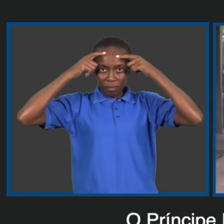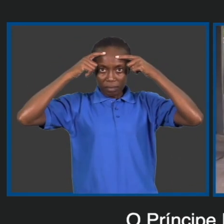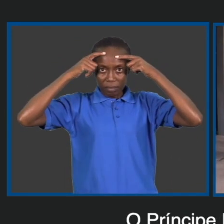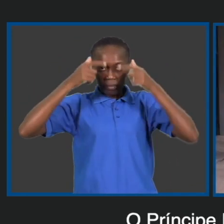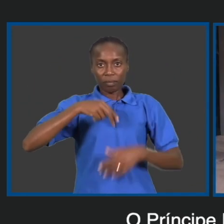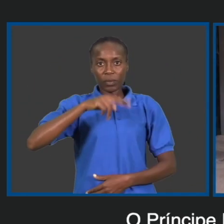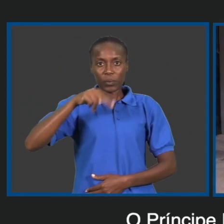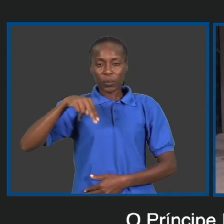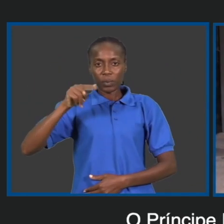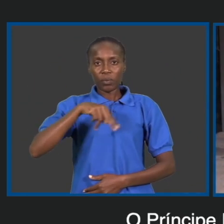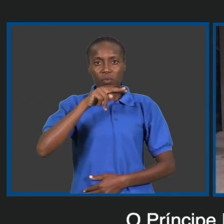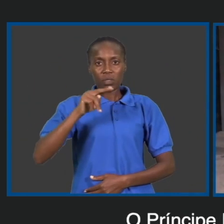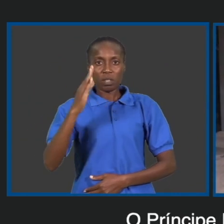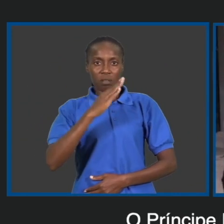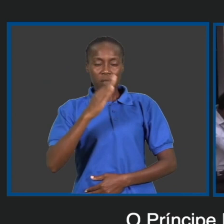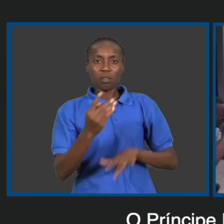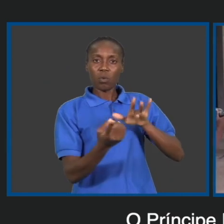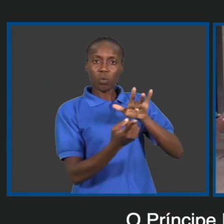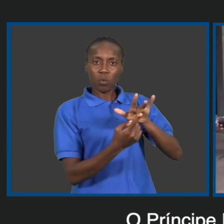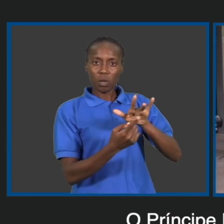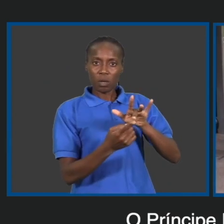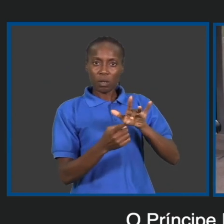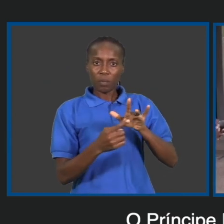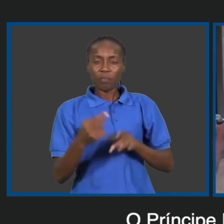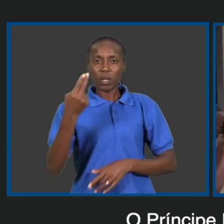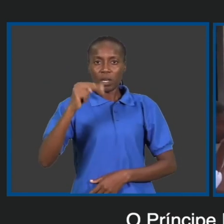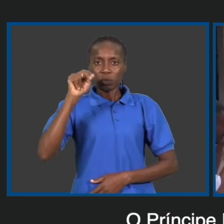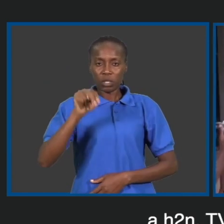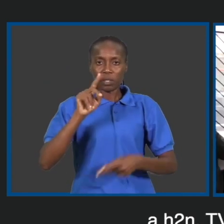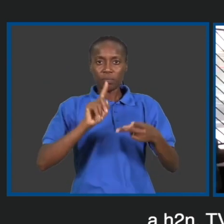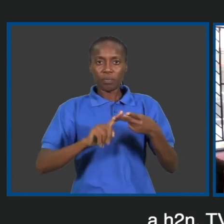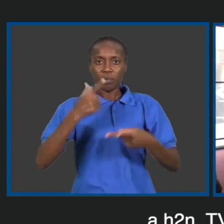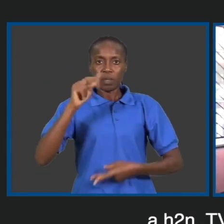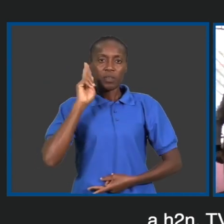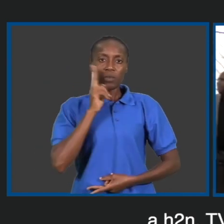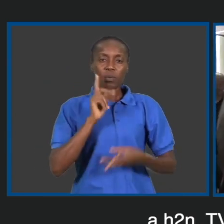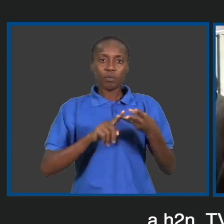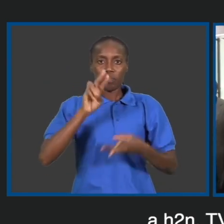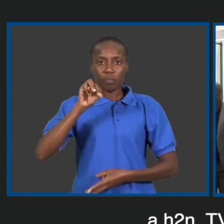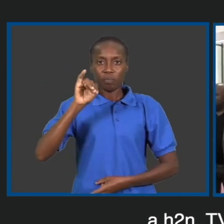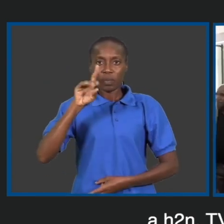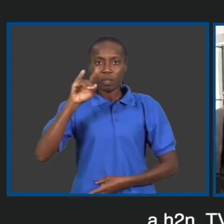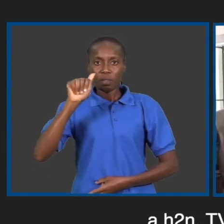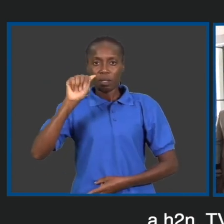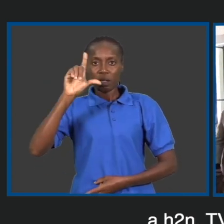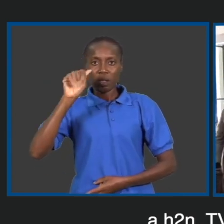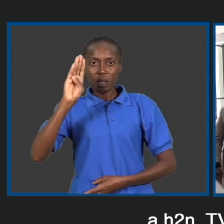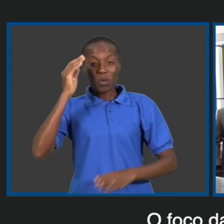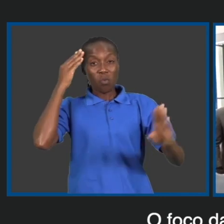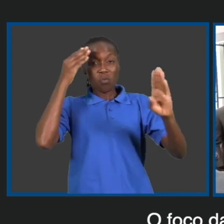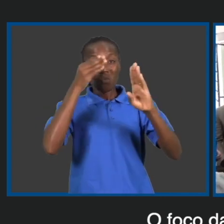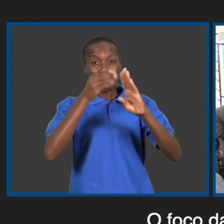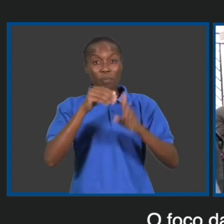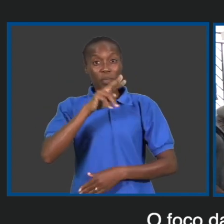O príncipe herdeiro da Noruega visitou na tarde desta quarta-feira a H2N, TV Surdo e o Media